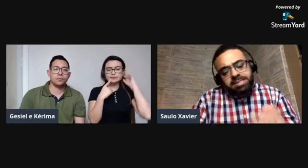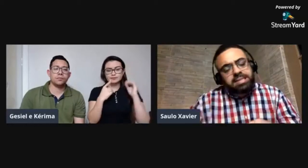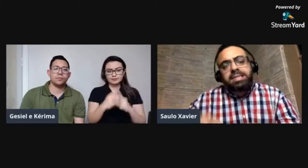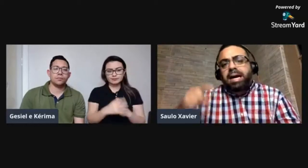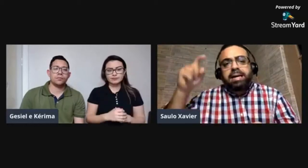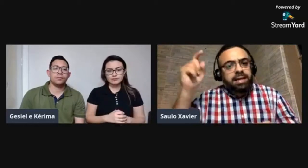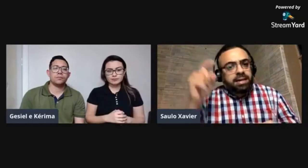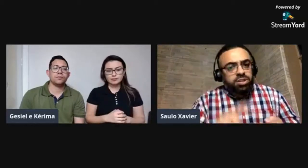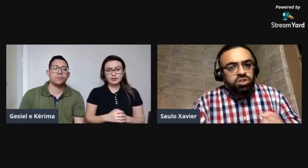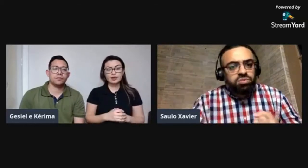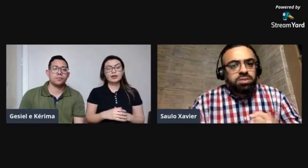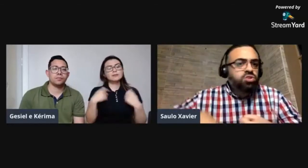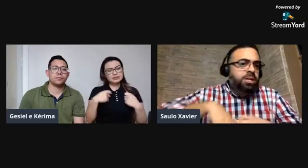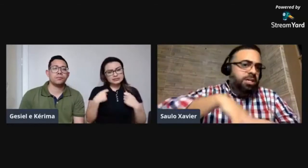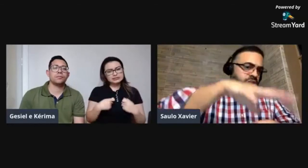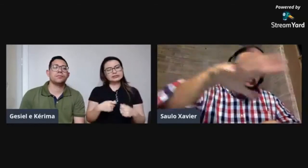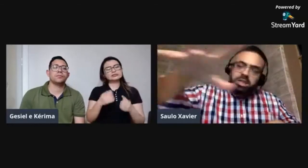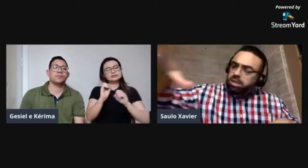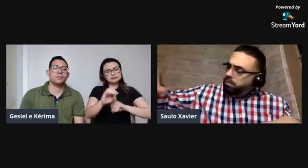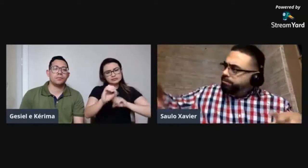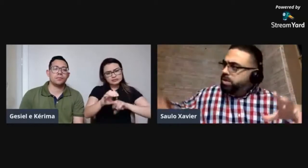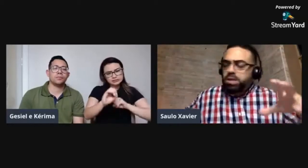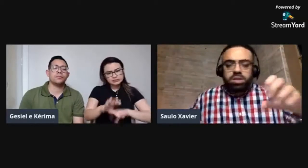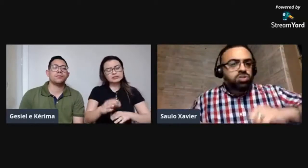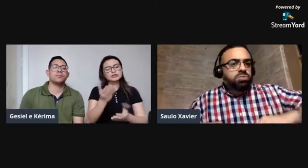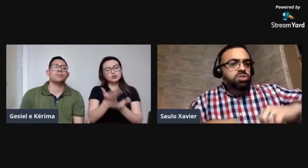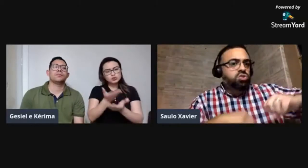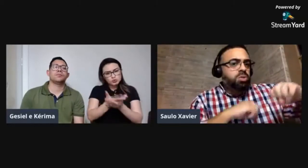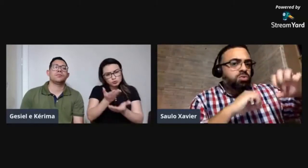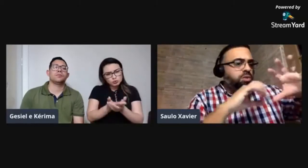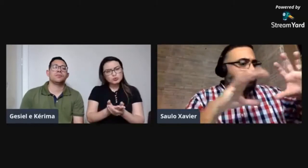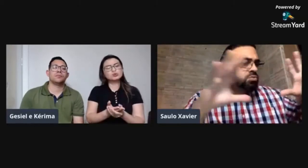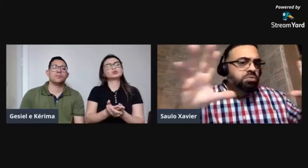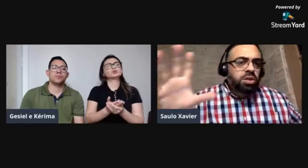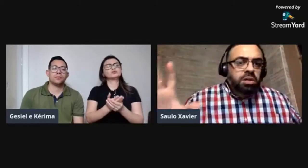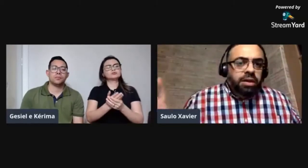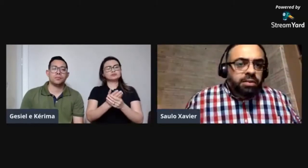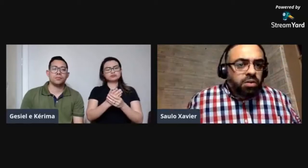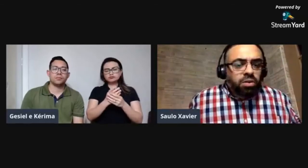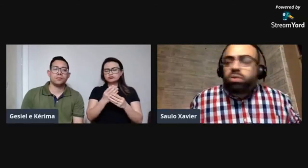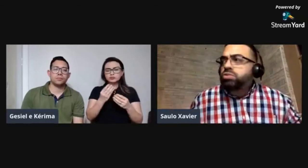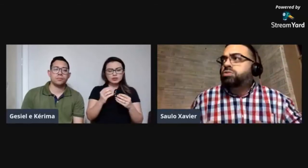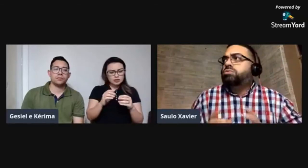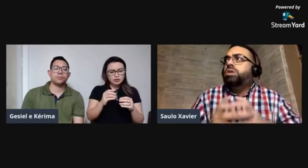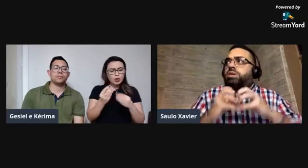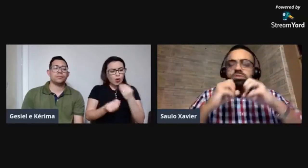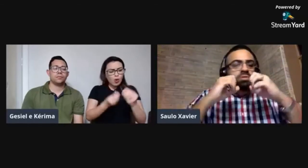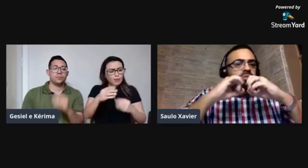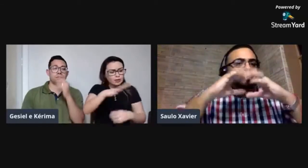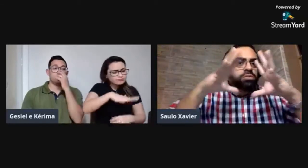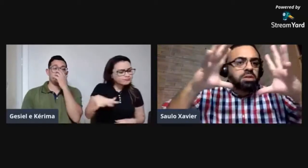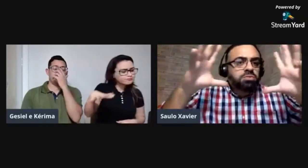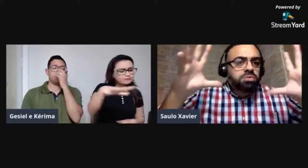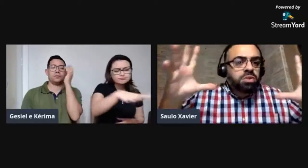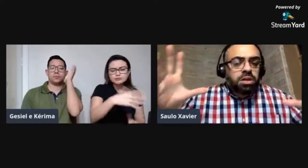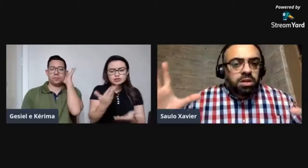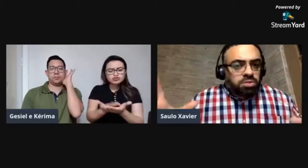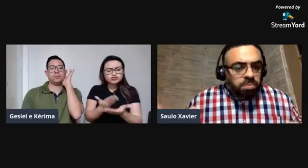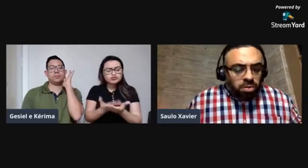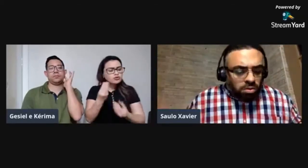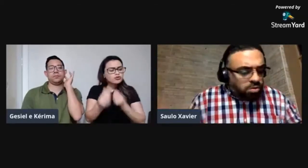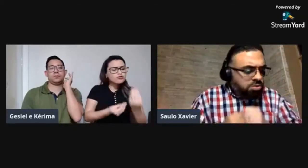igreja, de capacitar, estuda sobre a região, estuda sobre conteúdo teológico, estuda sobre